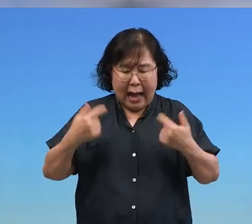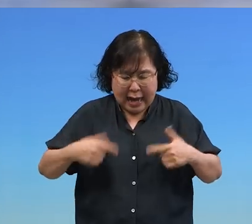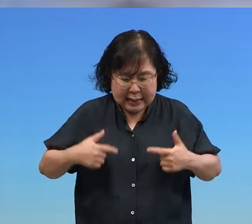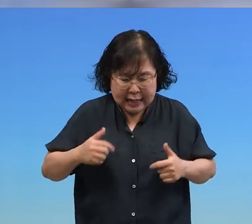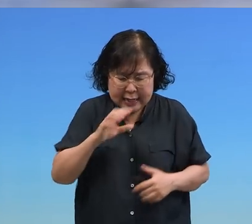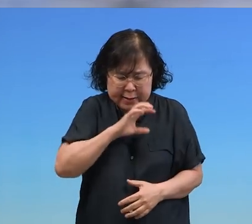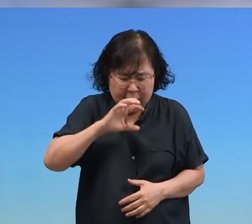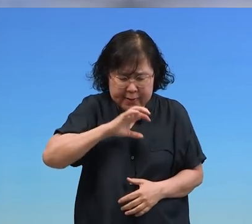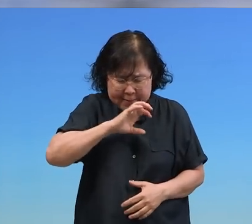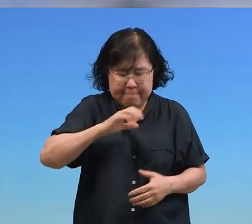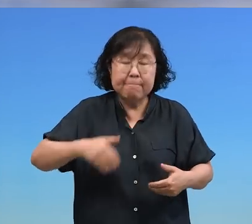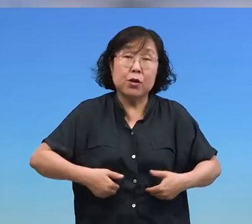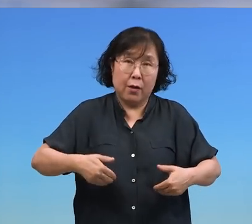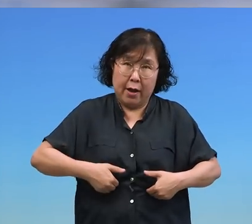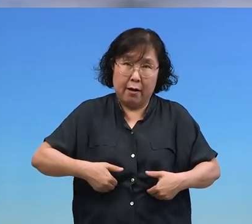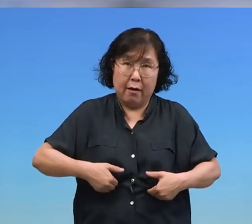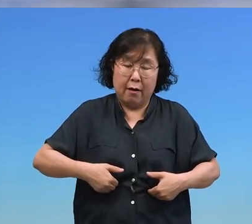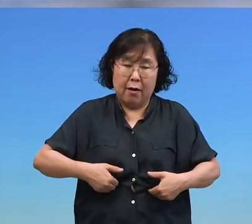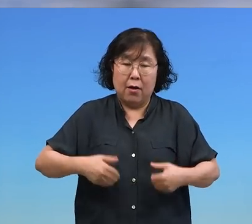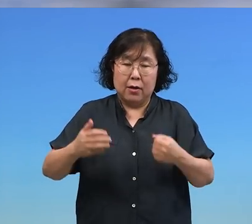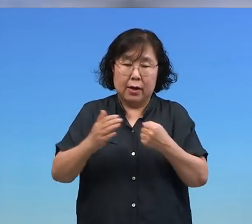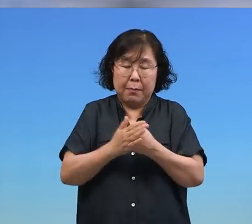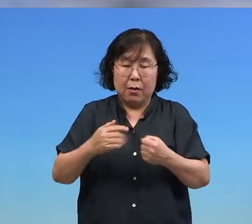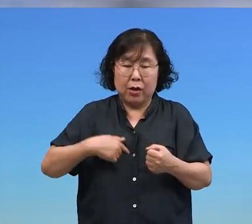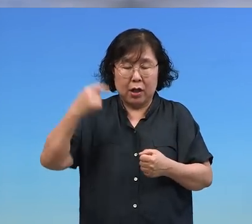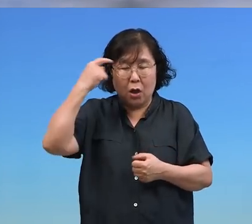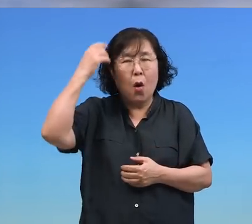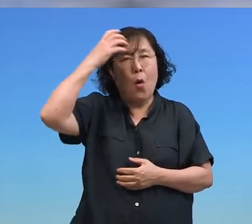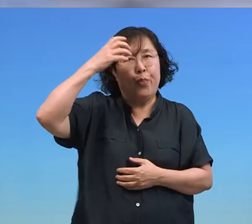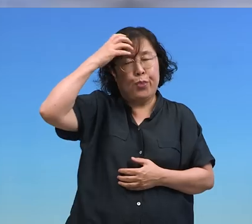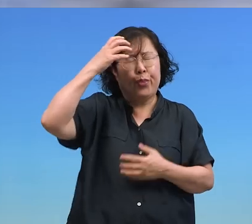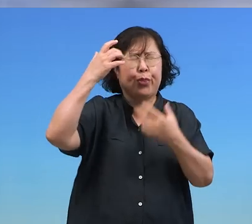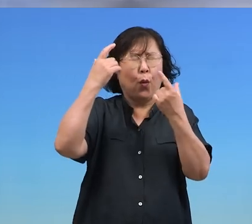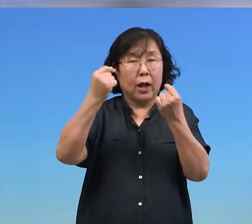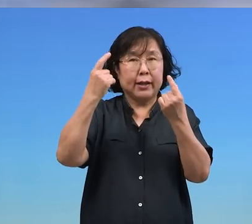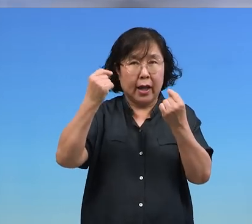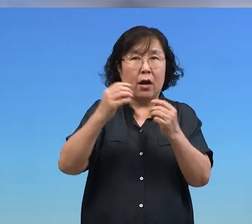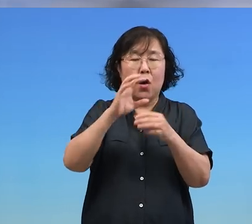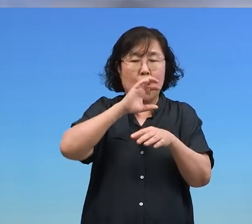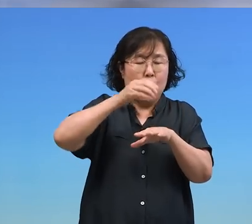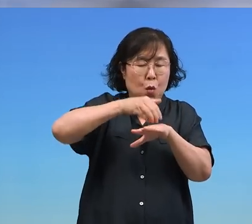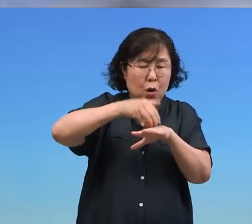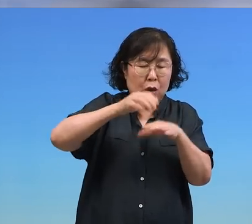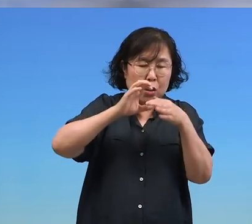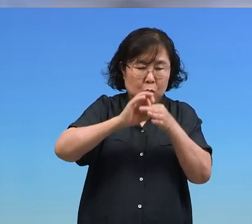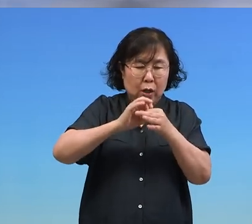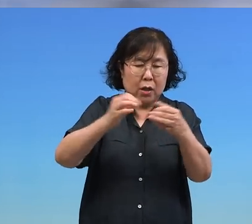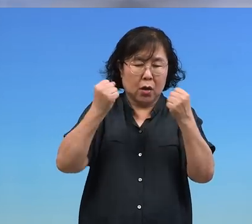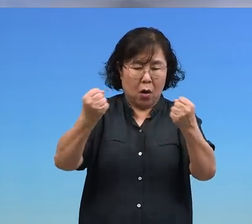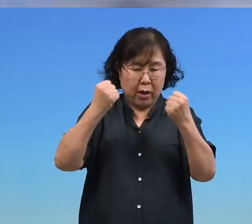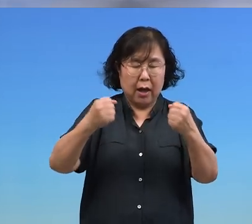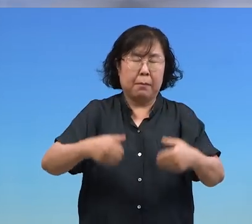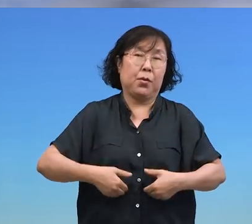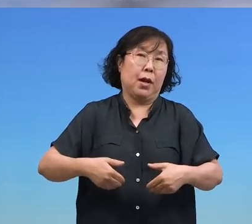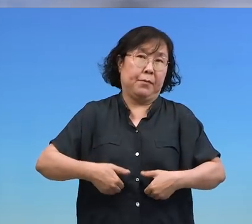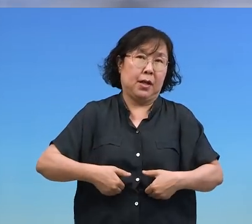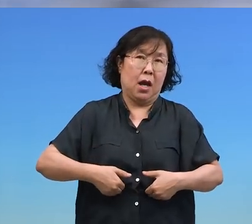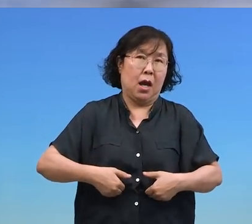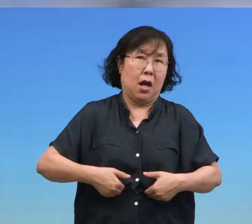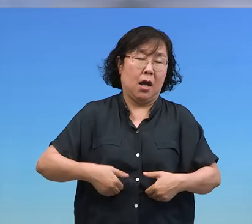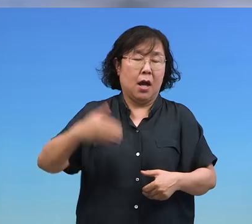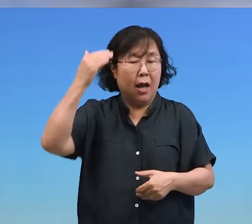연습을 통해 건강해지듯이 우리 영혼도 마찬가지라는 겁니다 여러분들 한국교회 성도님들이 갖고 있는